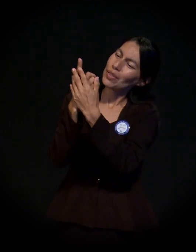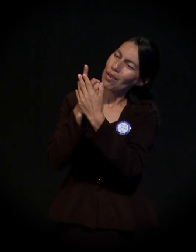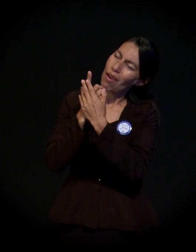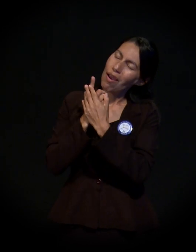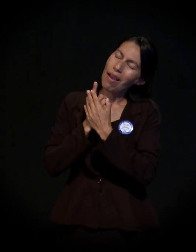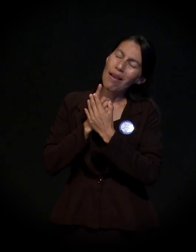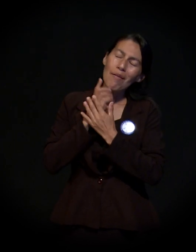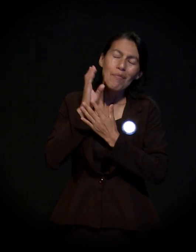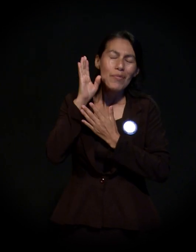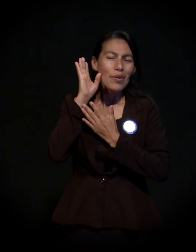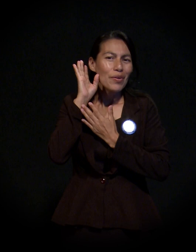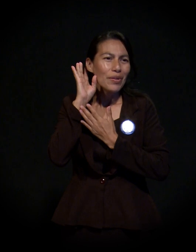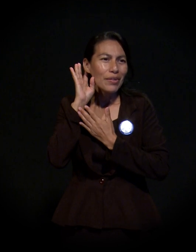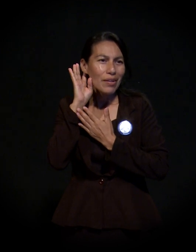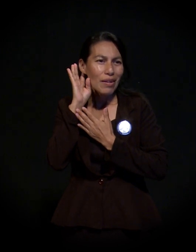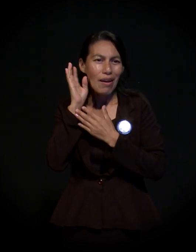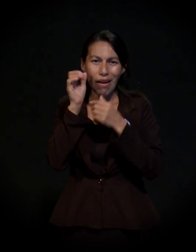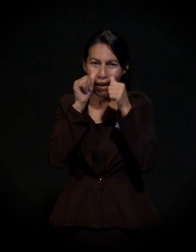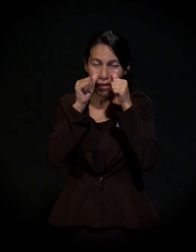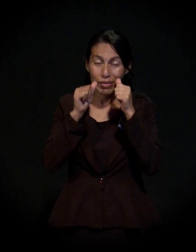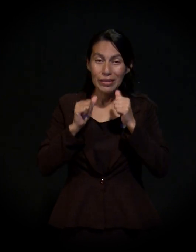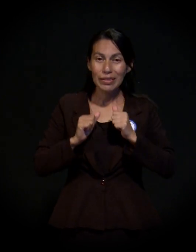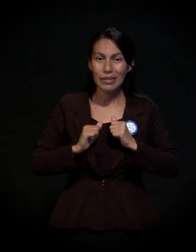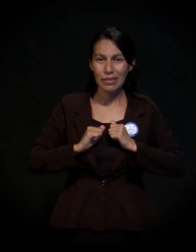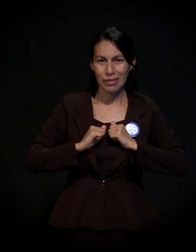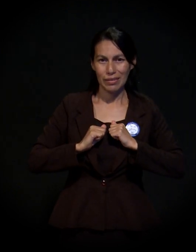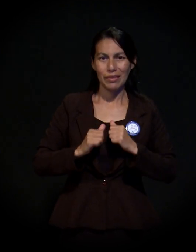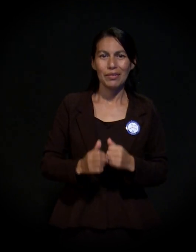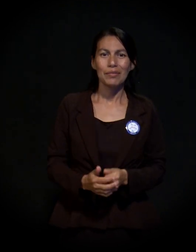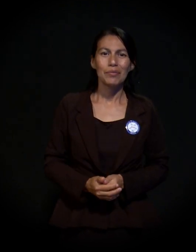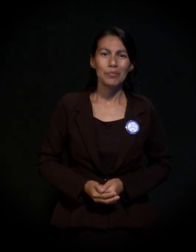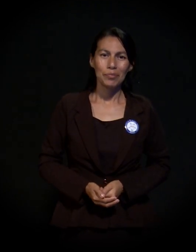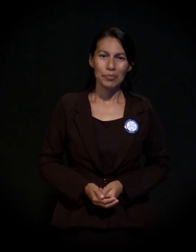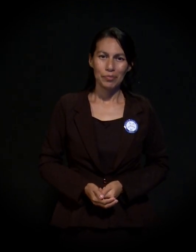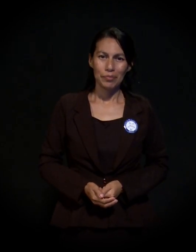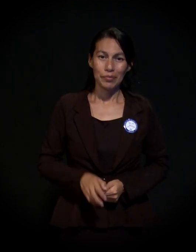Esta hermosa promesa yo la